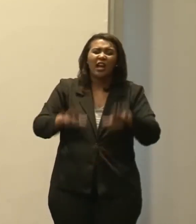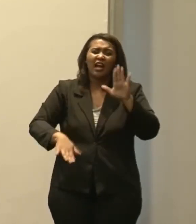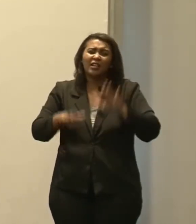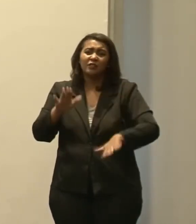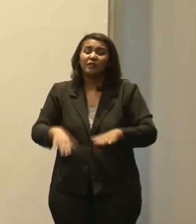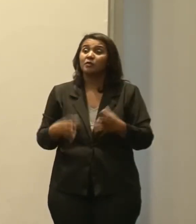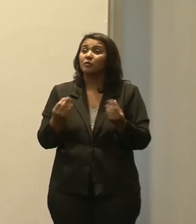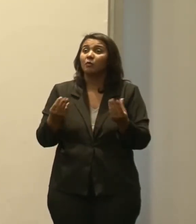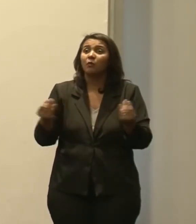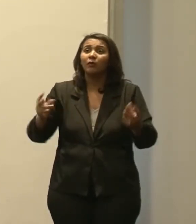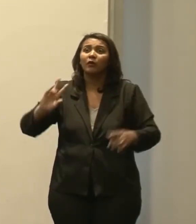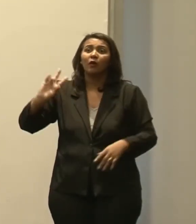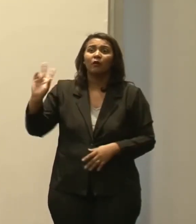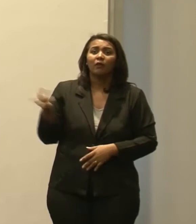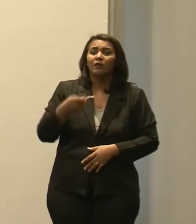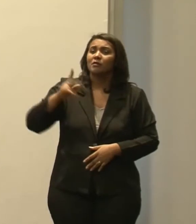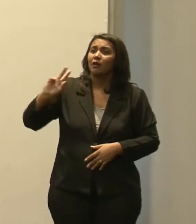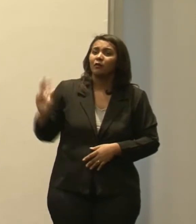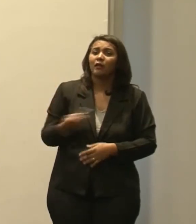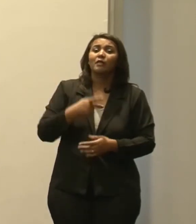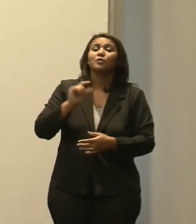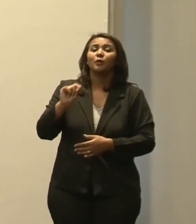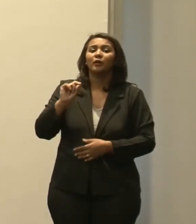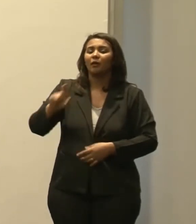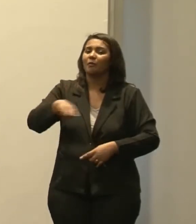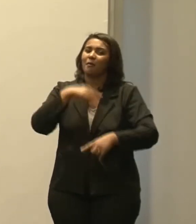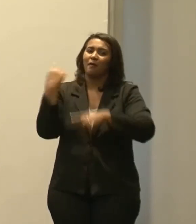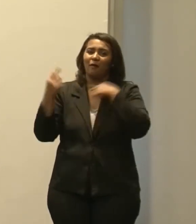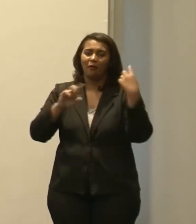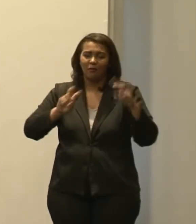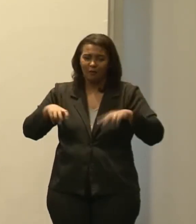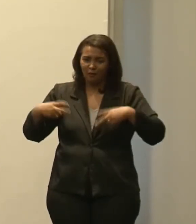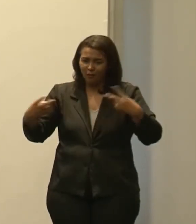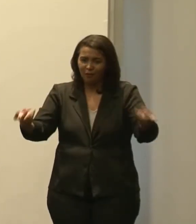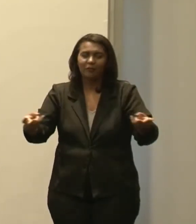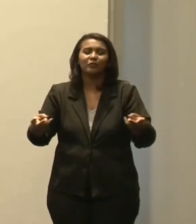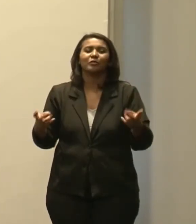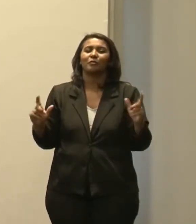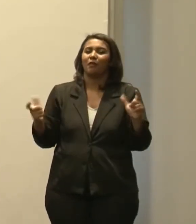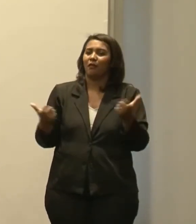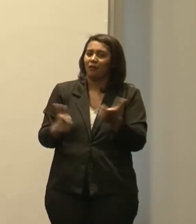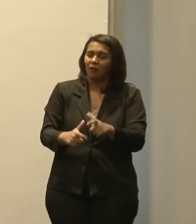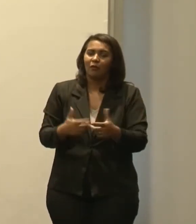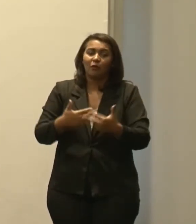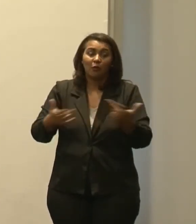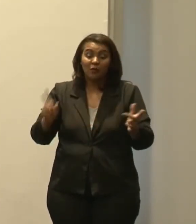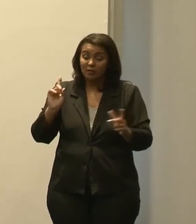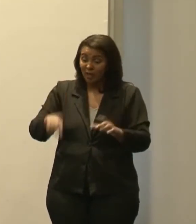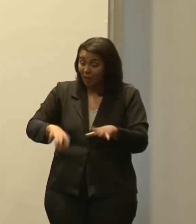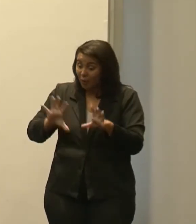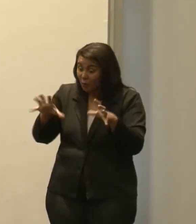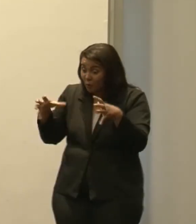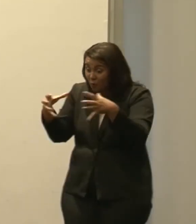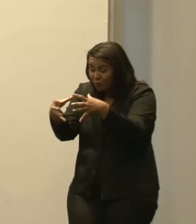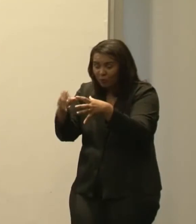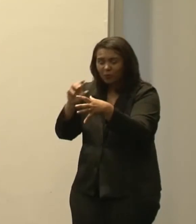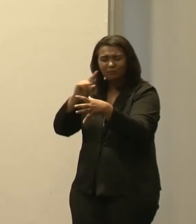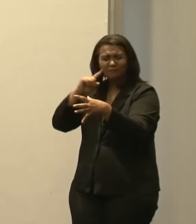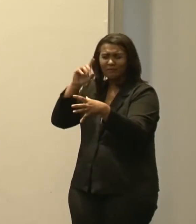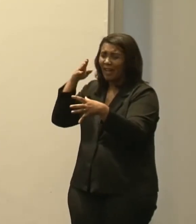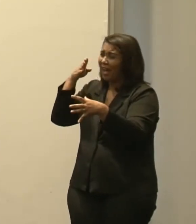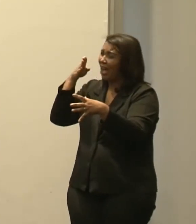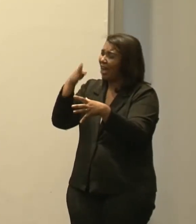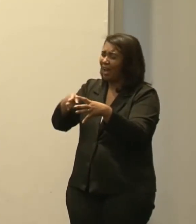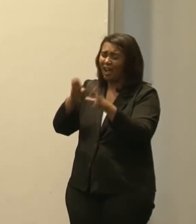muitas mortes em relação a N fatores que eu não vou discorrer aqui, mas que é um grupo que é necessário a gente